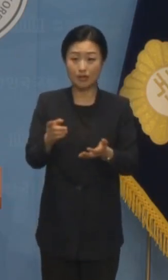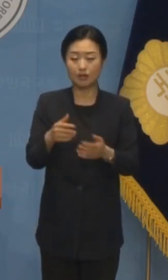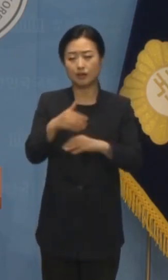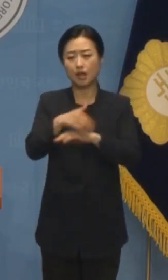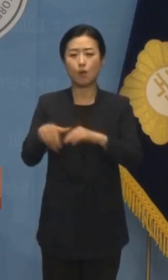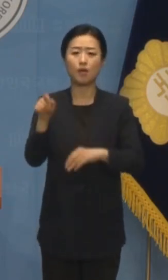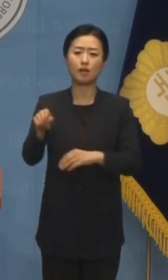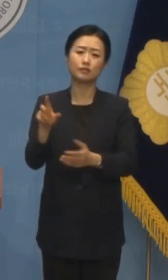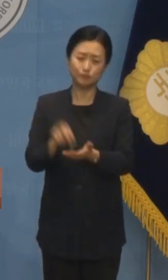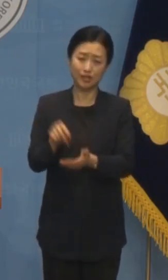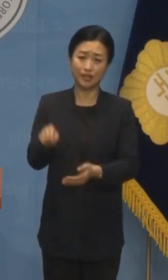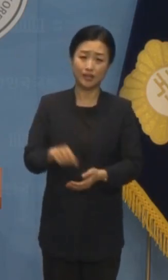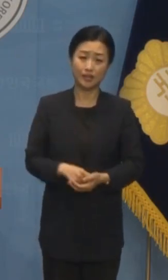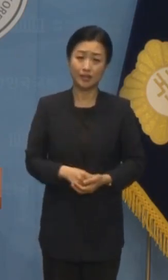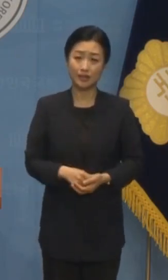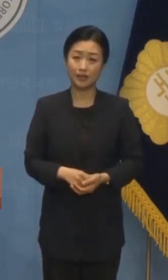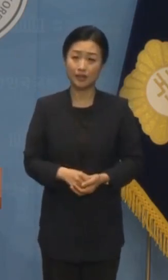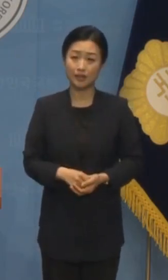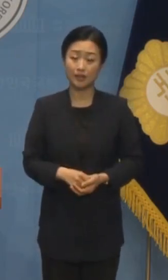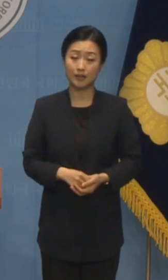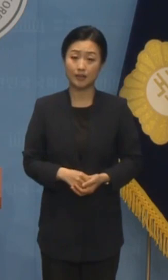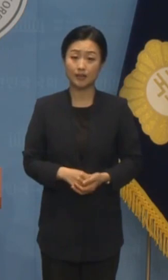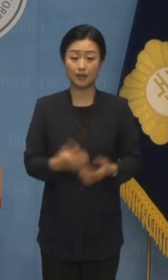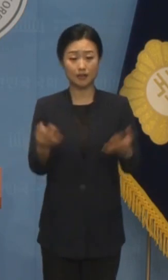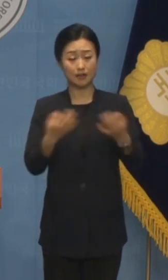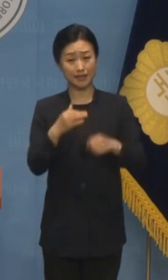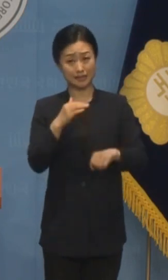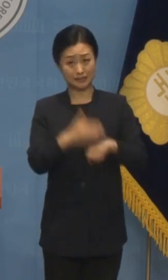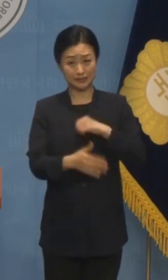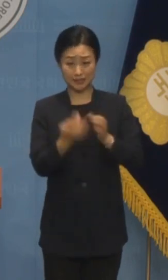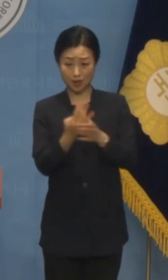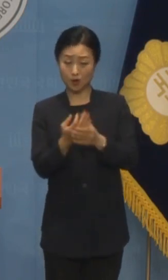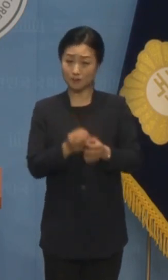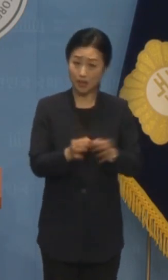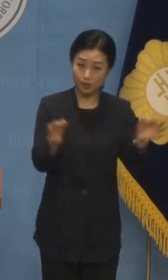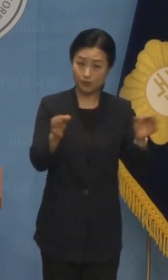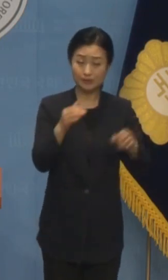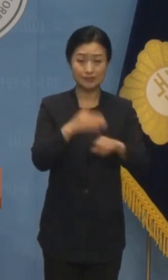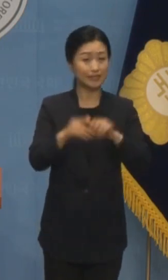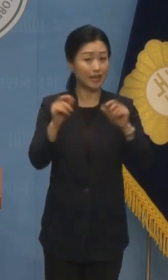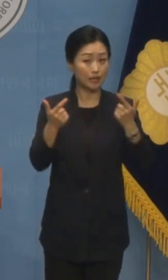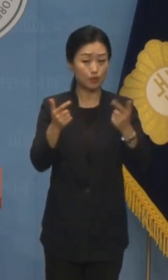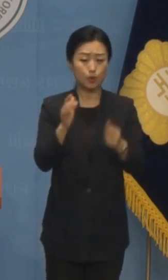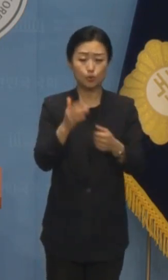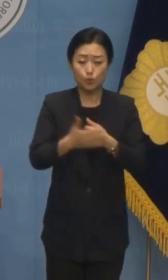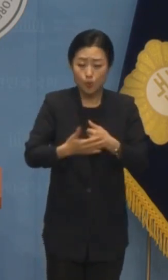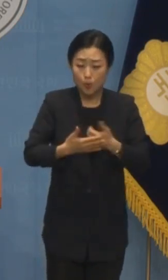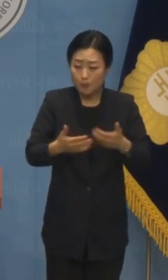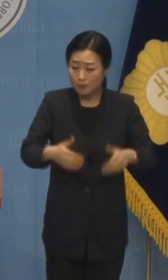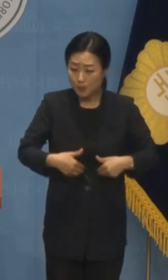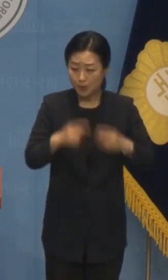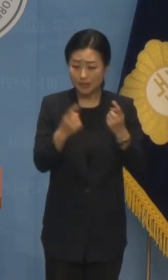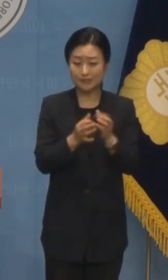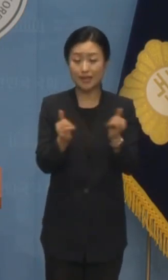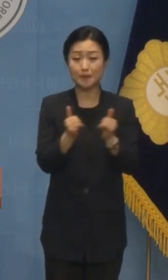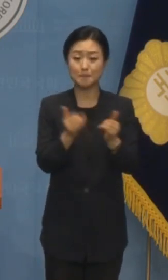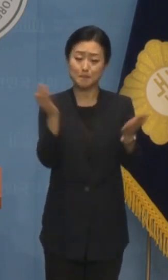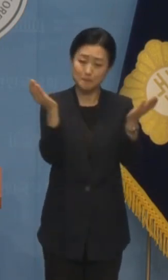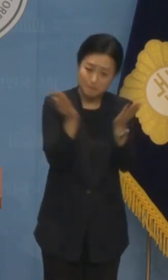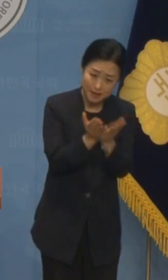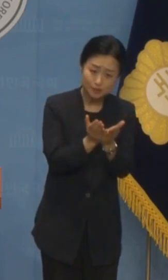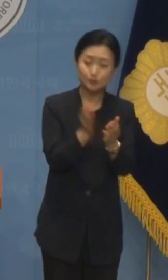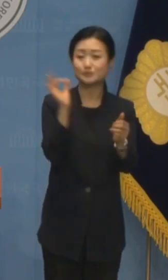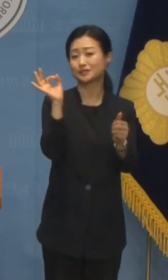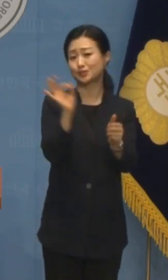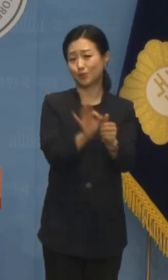내놓은 정책이었습니다. 포퓰리즘적인 현금 나눠주기식이 아니라 도움이 절실한 소상공인에게 맞춤형으로